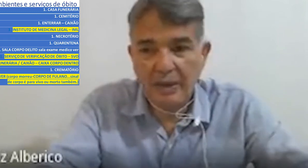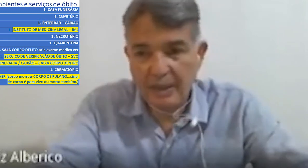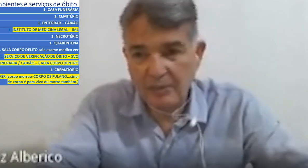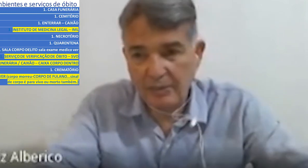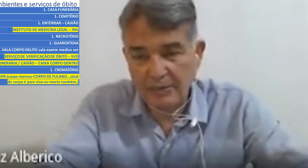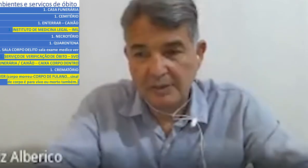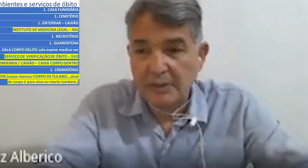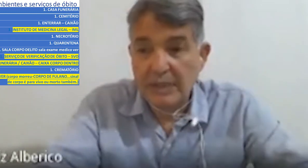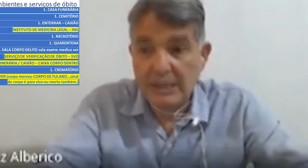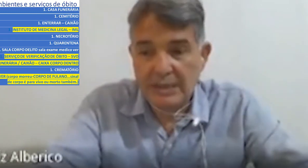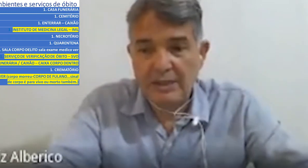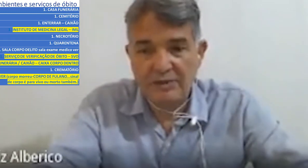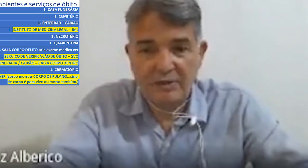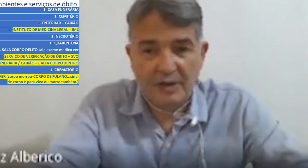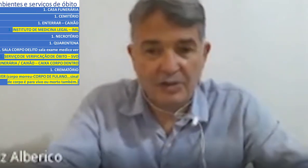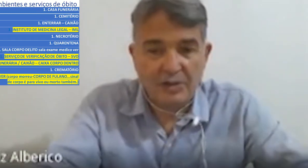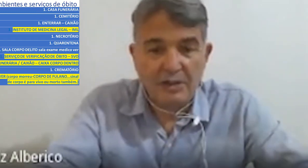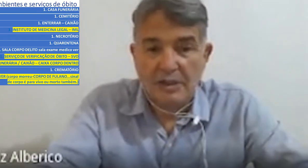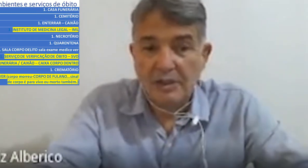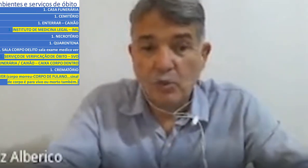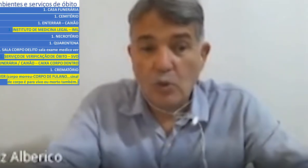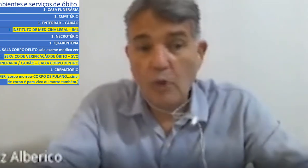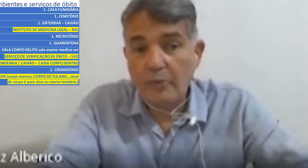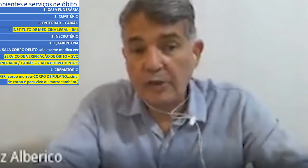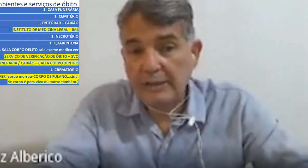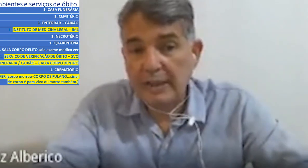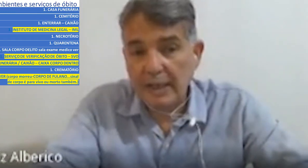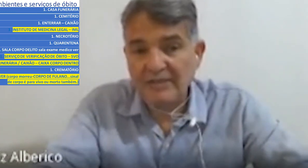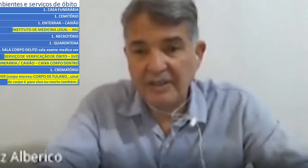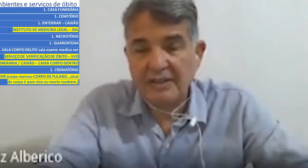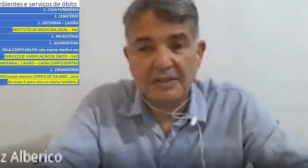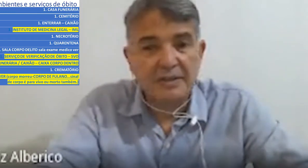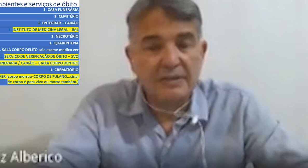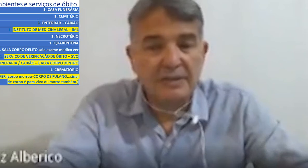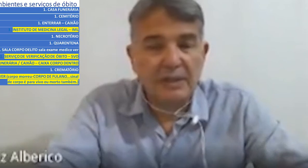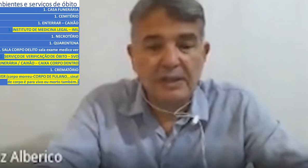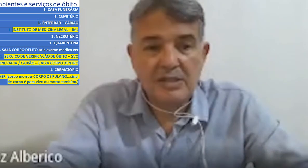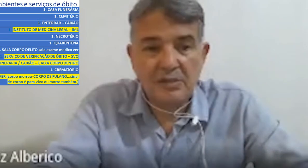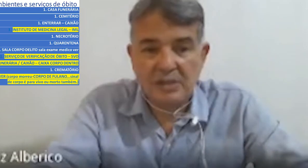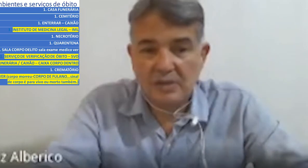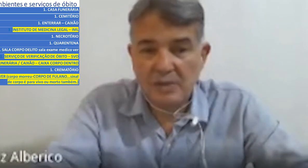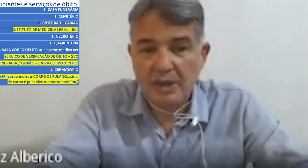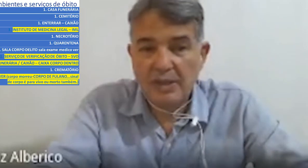liberar. E é assim que se faz. Então, corpo e cadáver eles estão sendo